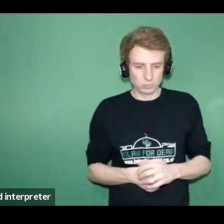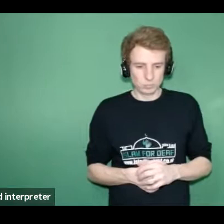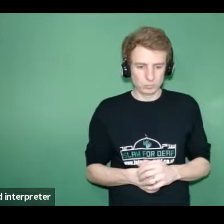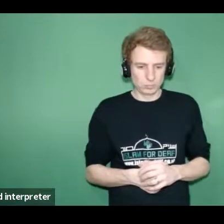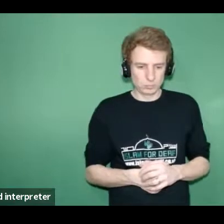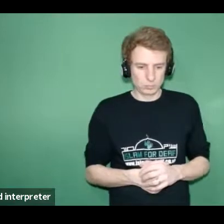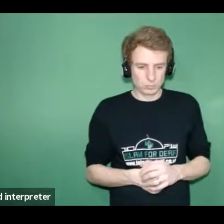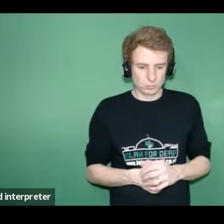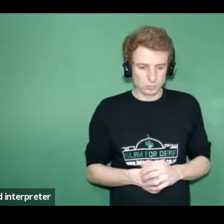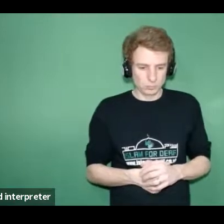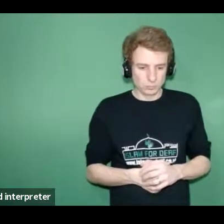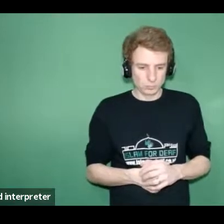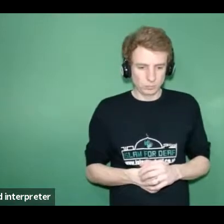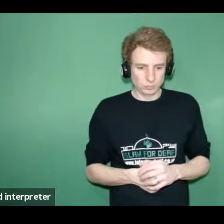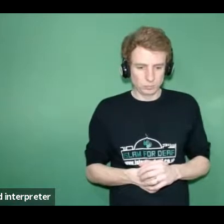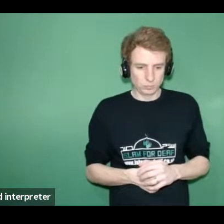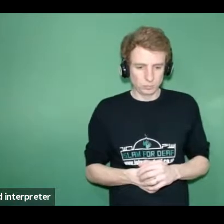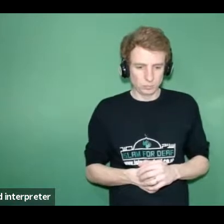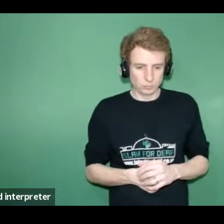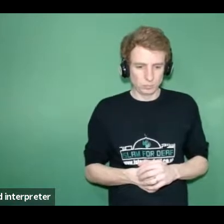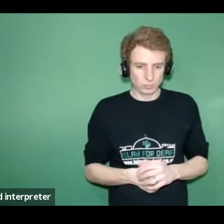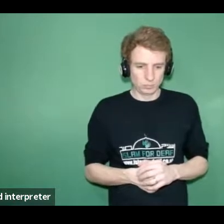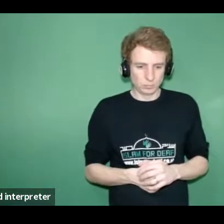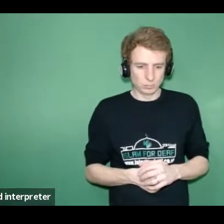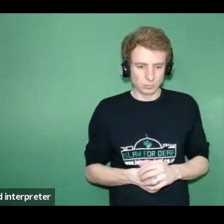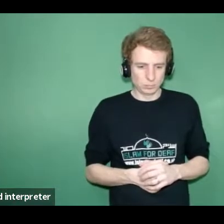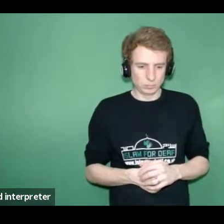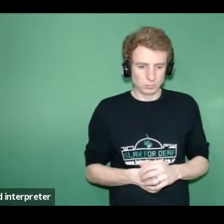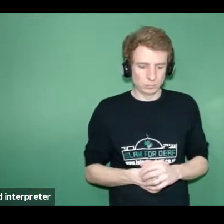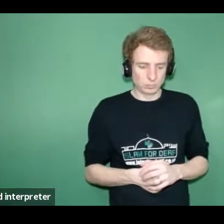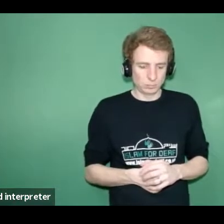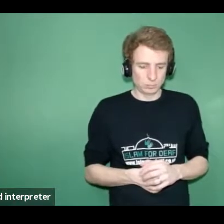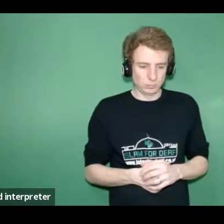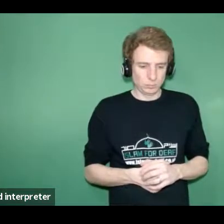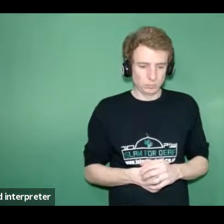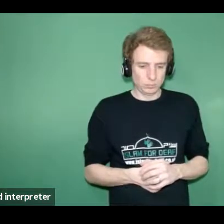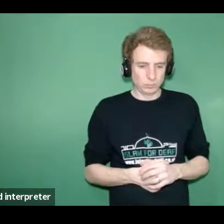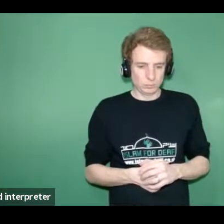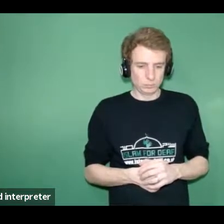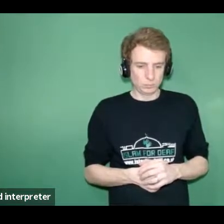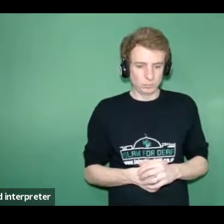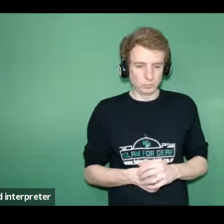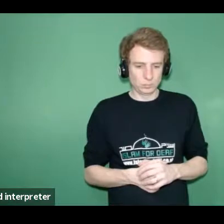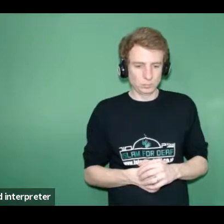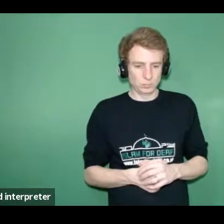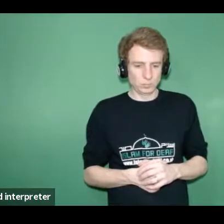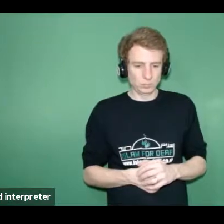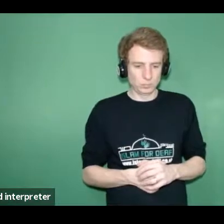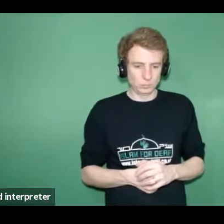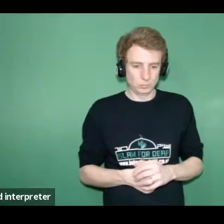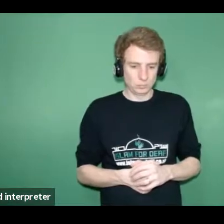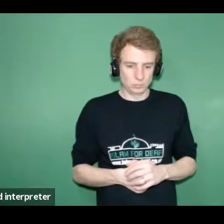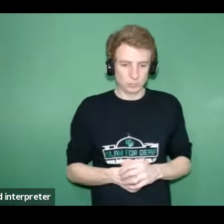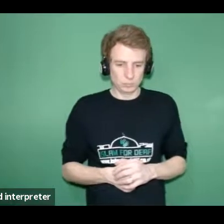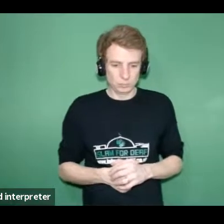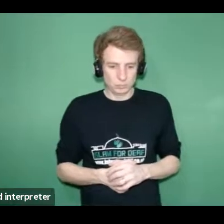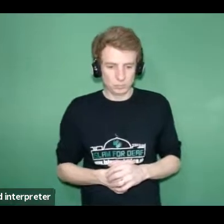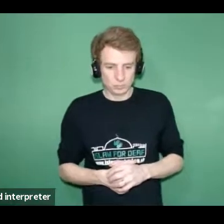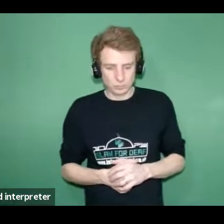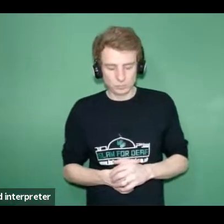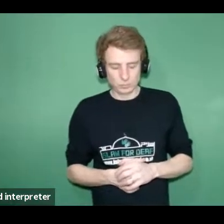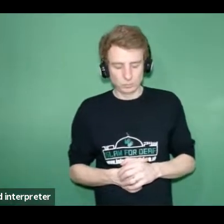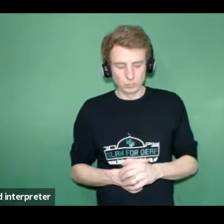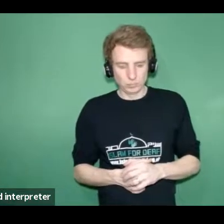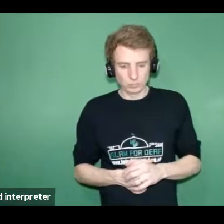لأمهات المؤمنين يصلين من بيوتهن. لكن المسجد بيت الله وبيتك هو بيتك